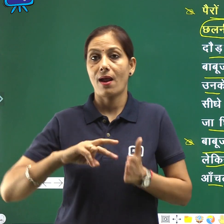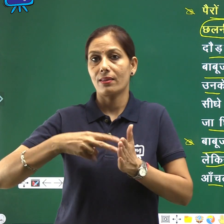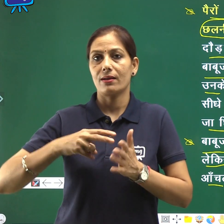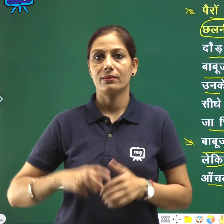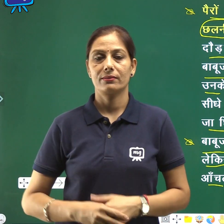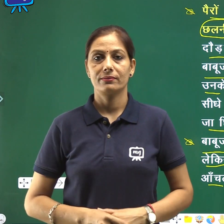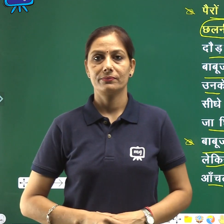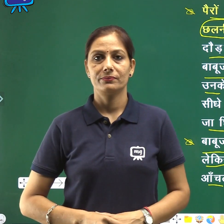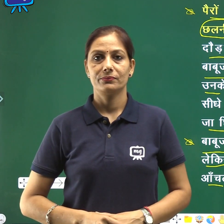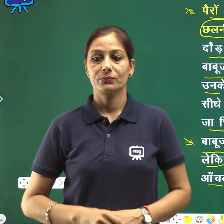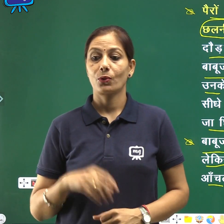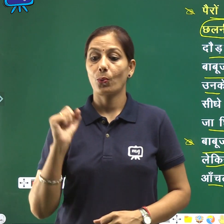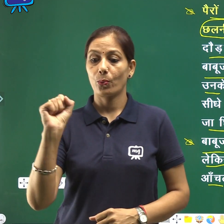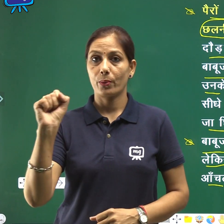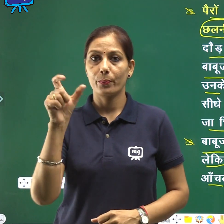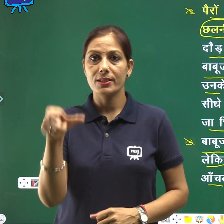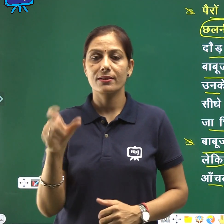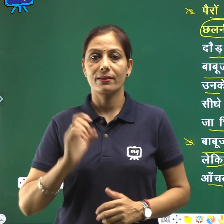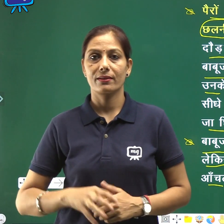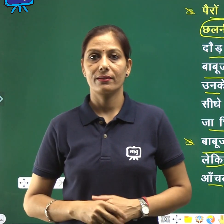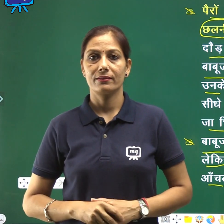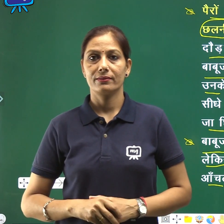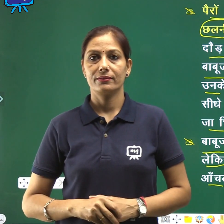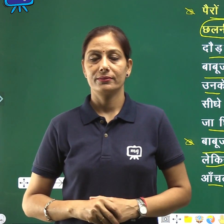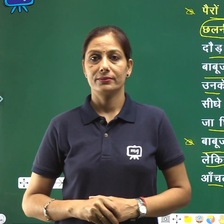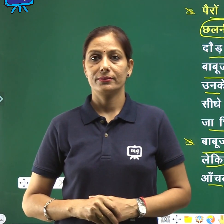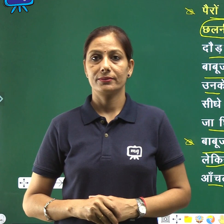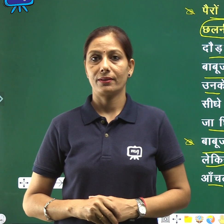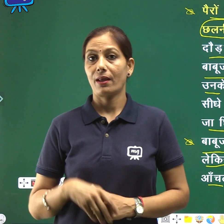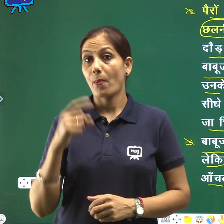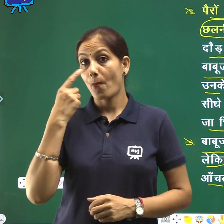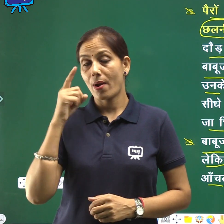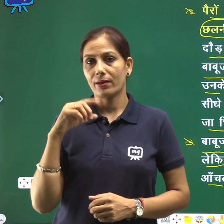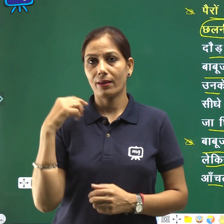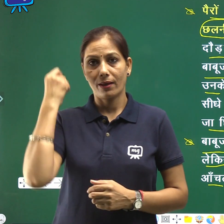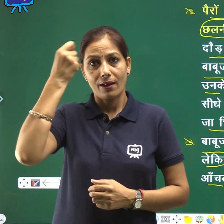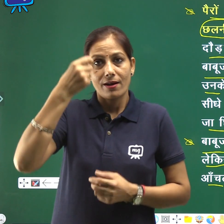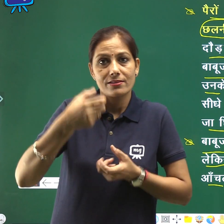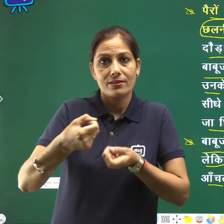अर्थात उन्होंने मां के आंचल में